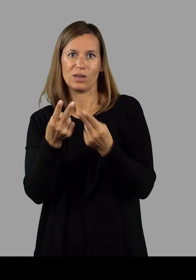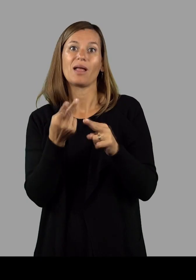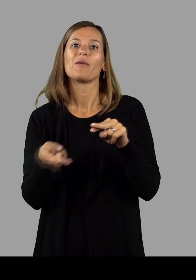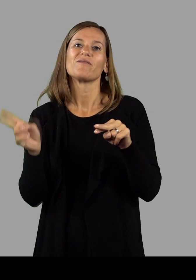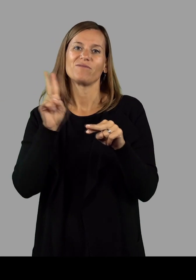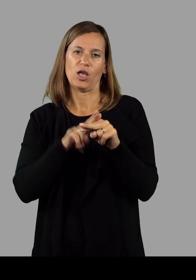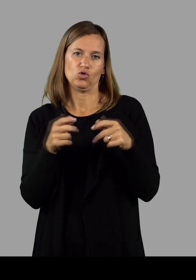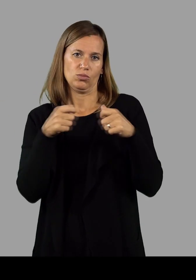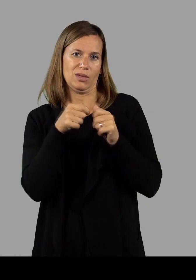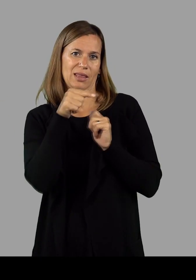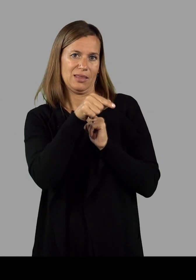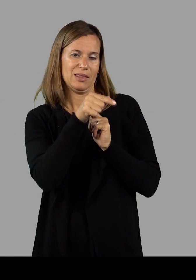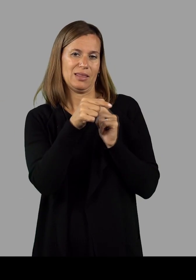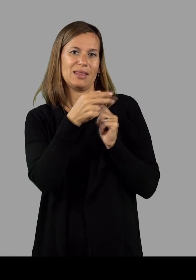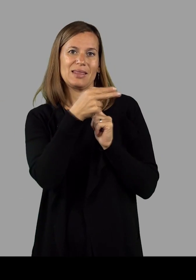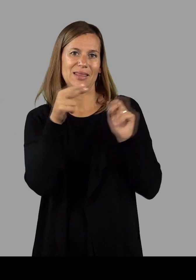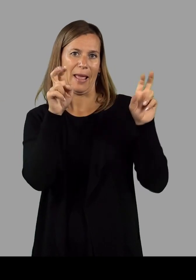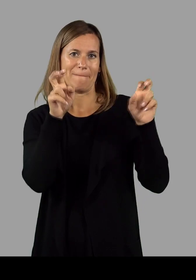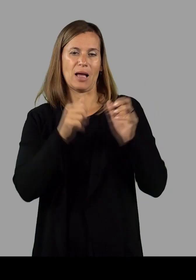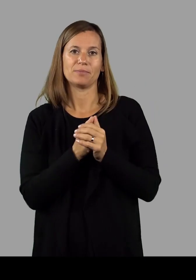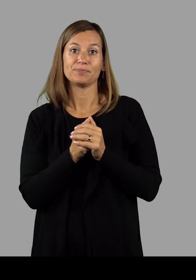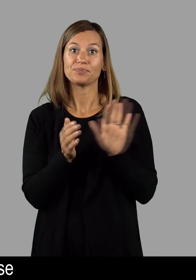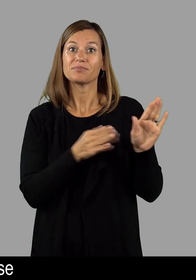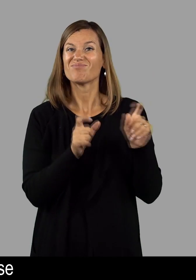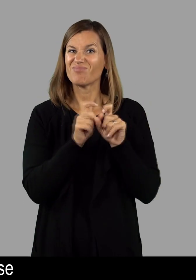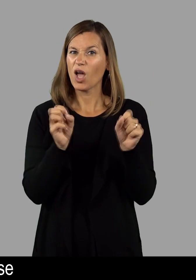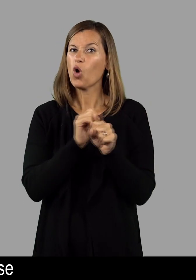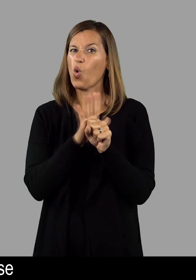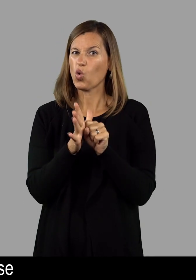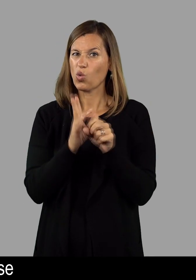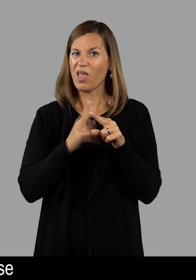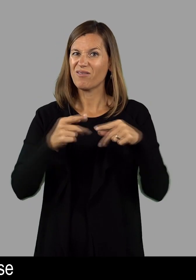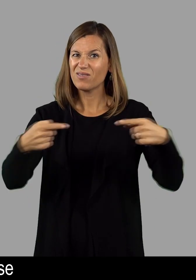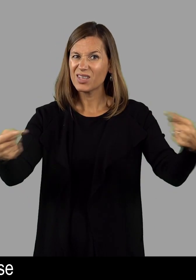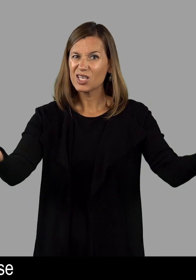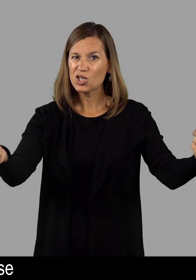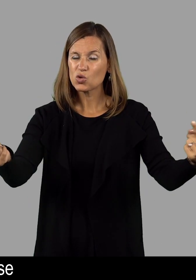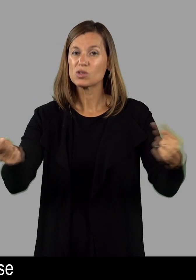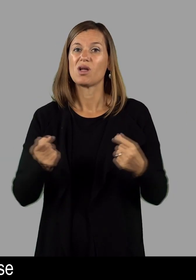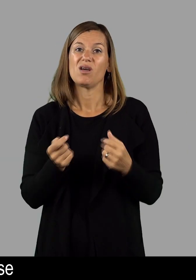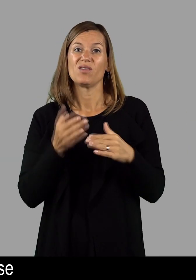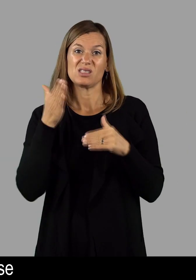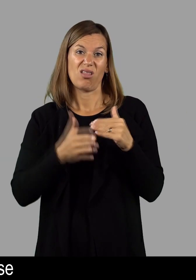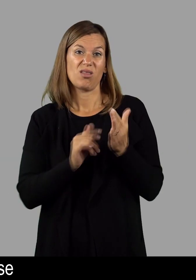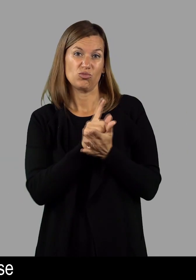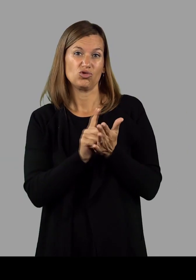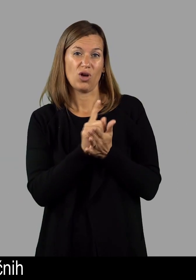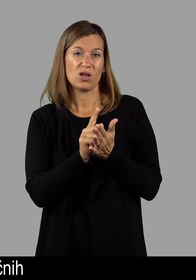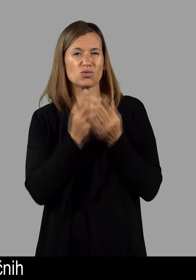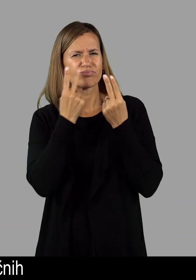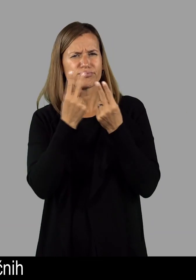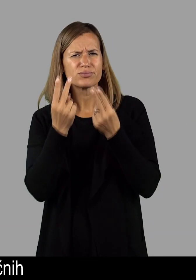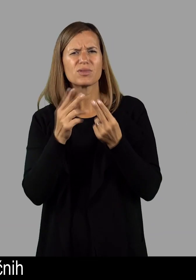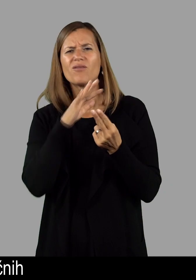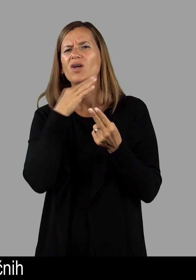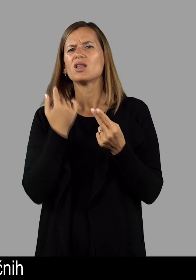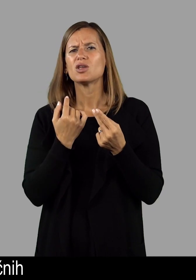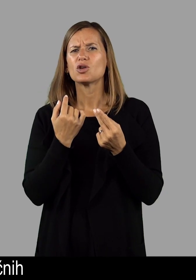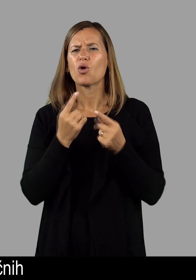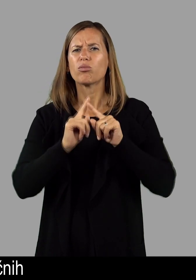na želeno temo. Zaradi koronavirusa smo se v zadnjem času srečali tudi z velikim